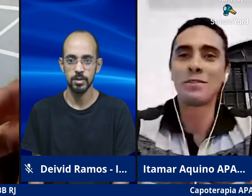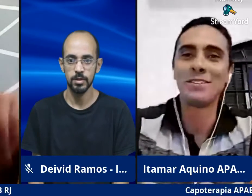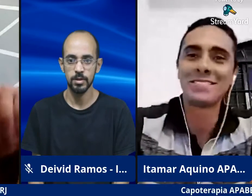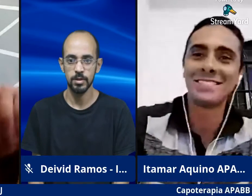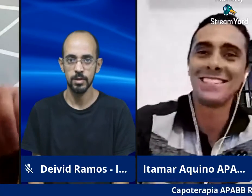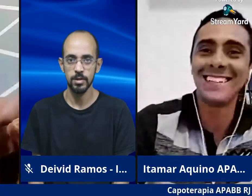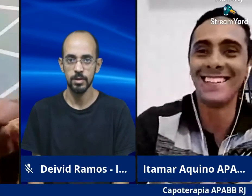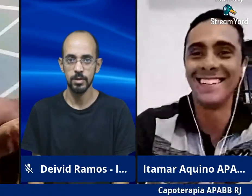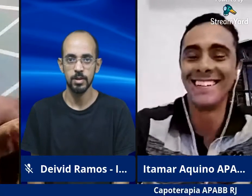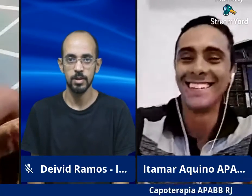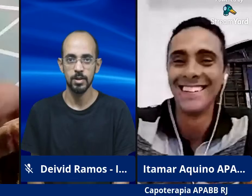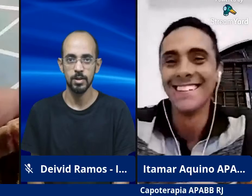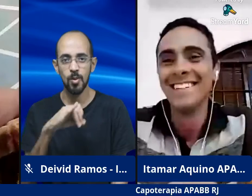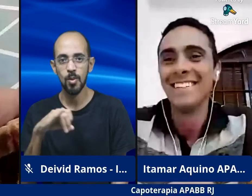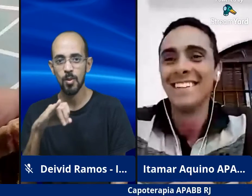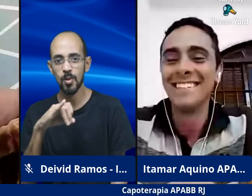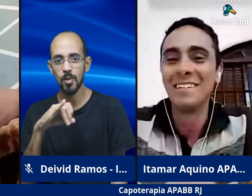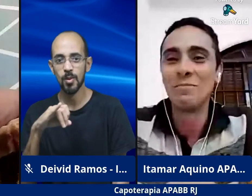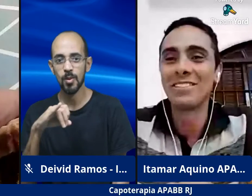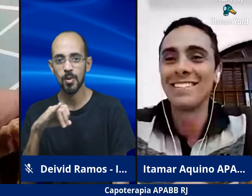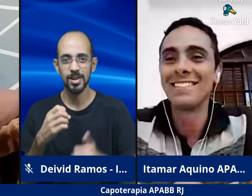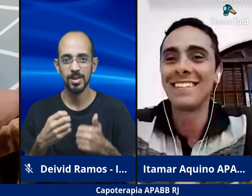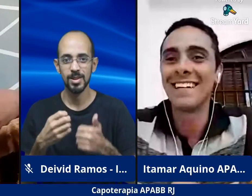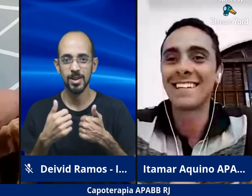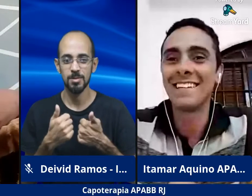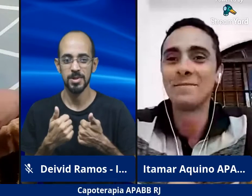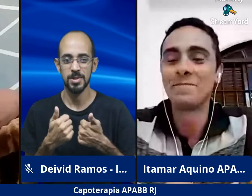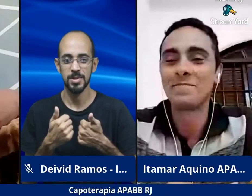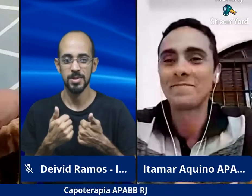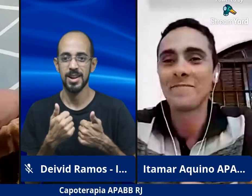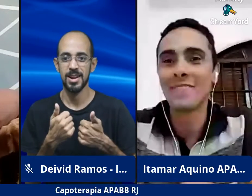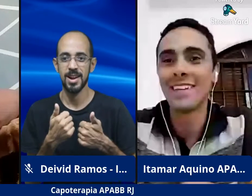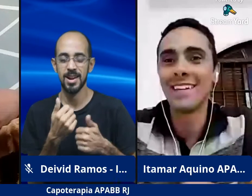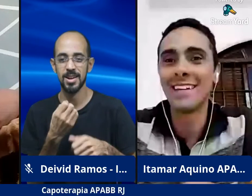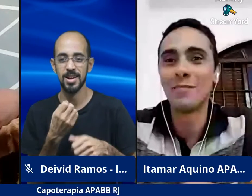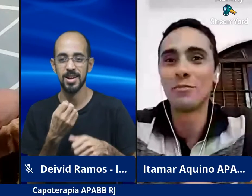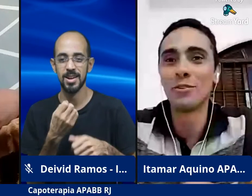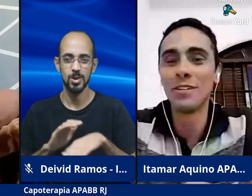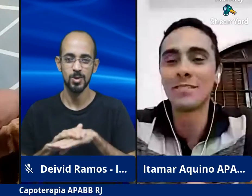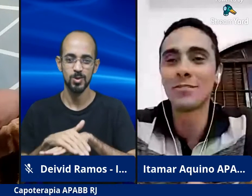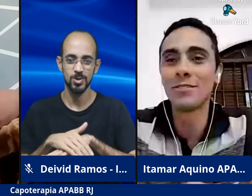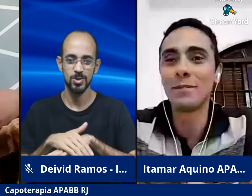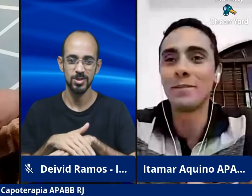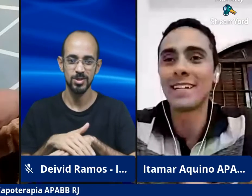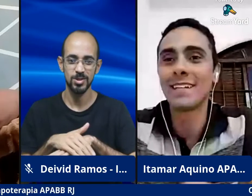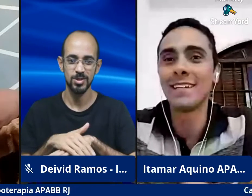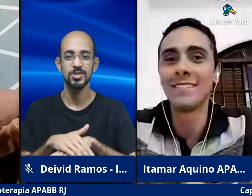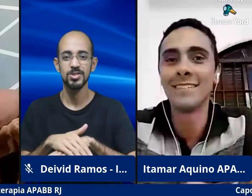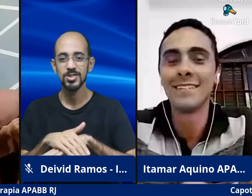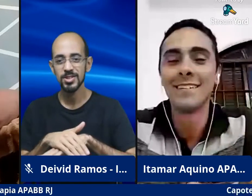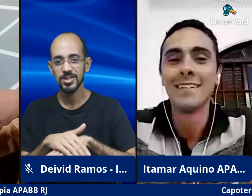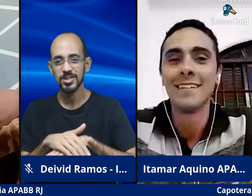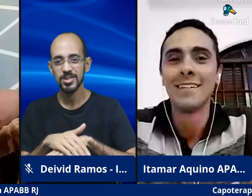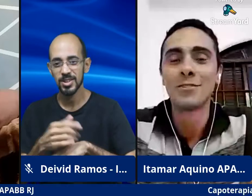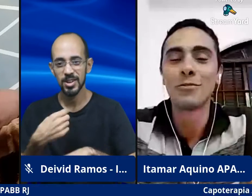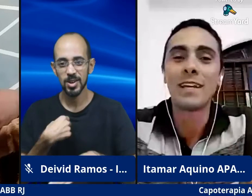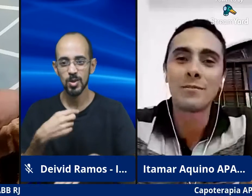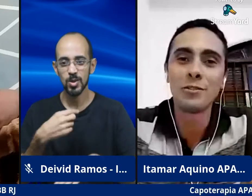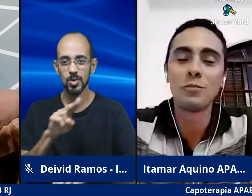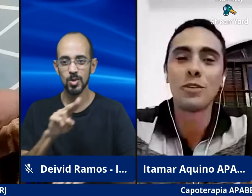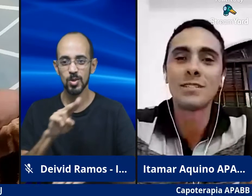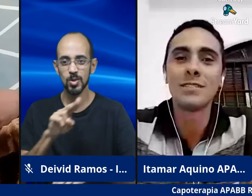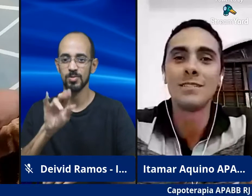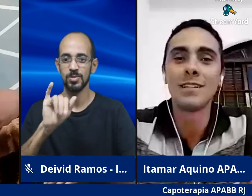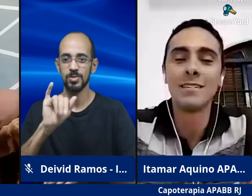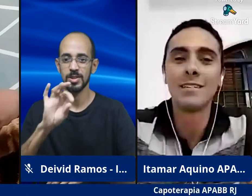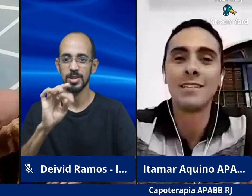Vamos lá, pessoal. Acho que eu já posso iniciar aqui. Boa noite, eu sou Itamar Aquino, sou técnico